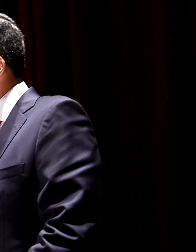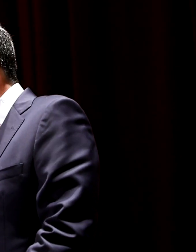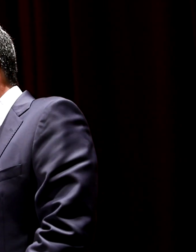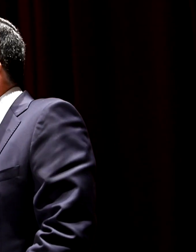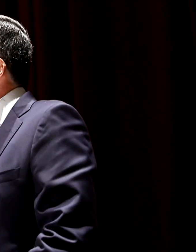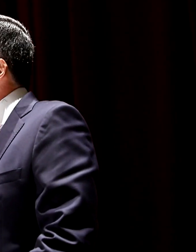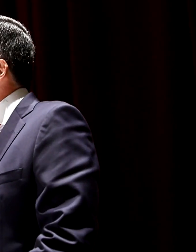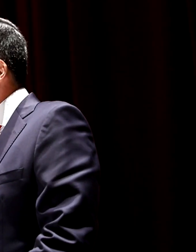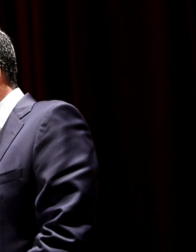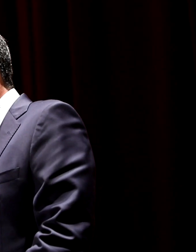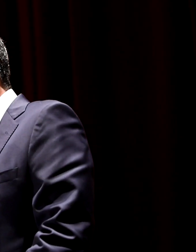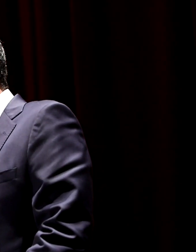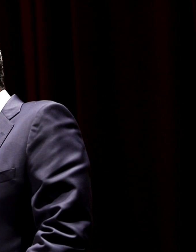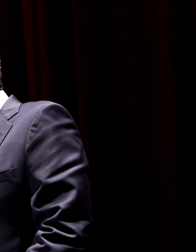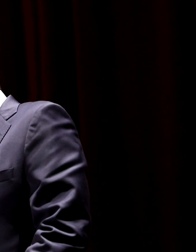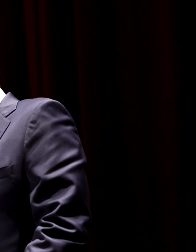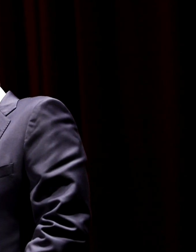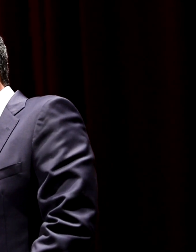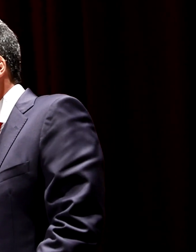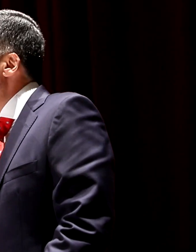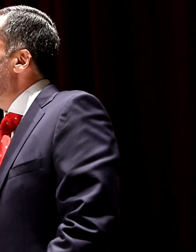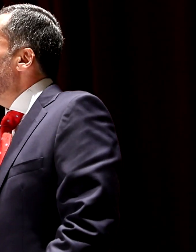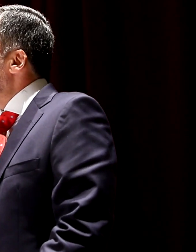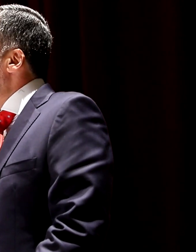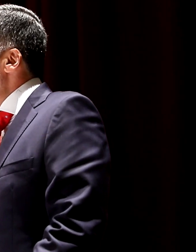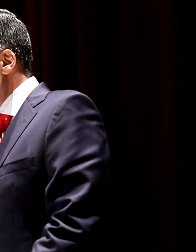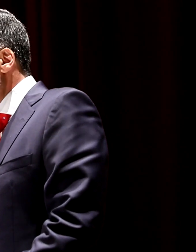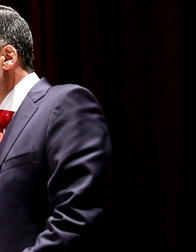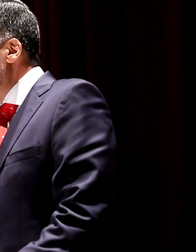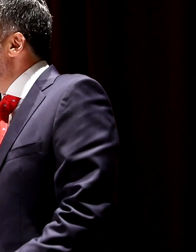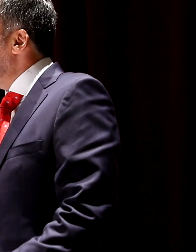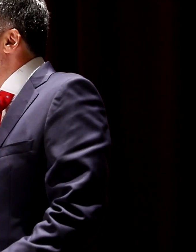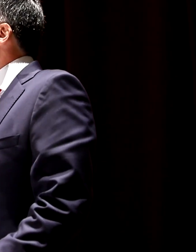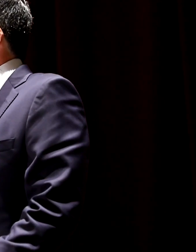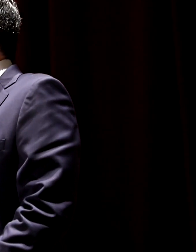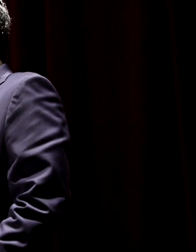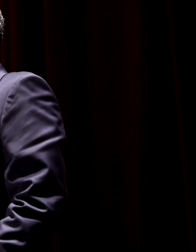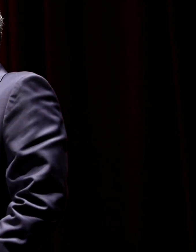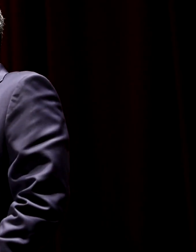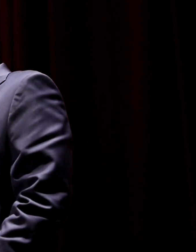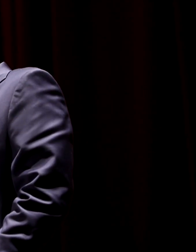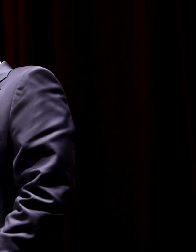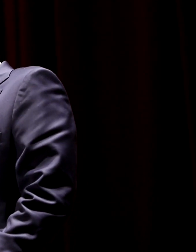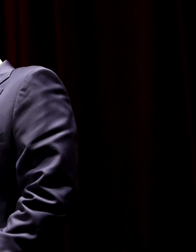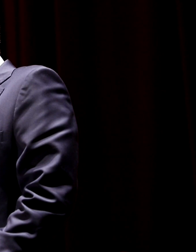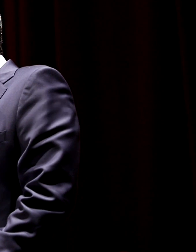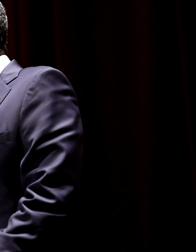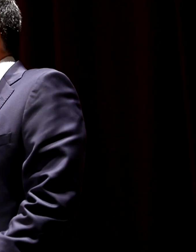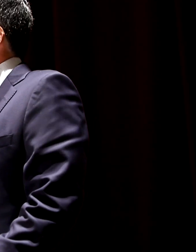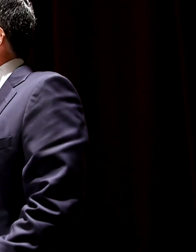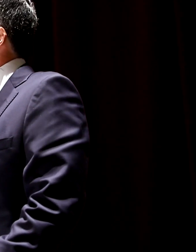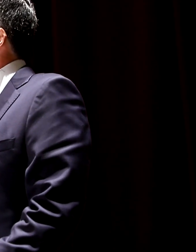cada vez mais, meus colegas procuradores gerais de justiça, daquele Ministério Público que todos nós sonhamos, o